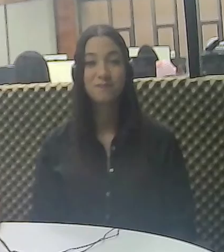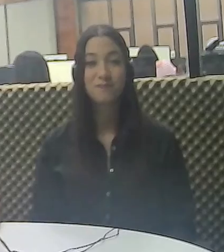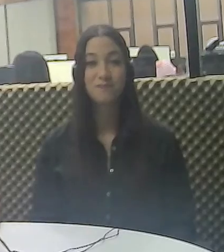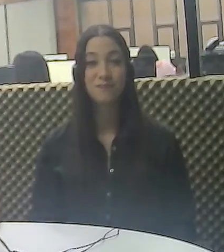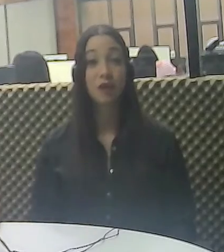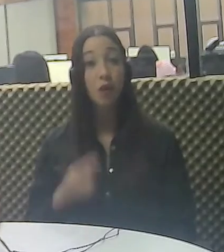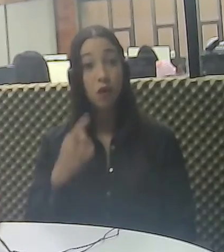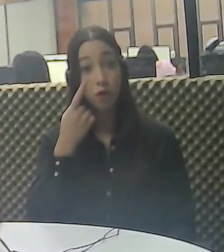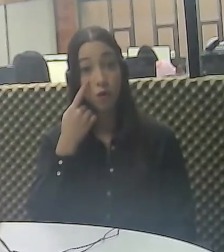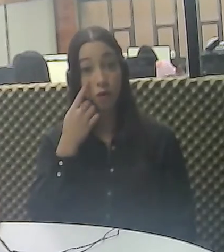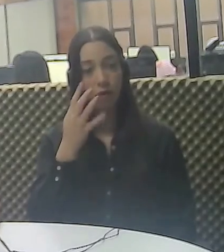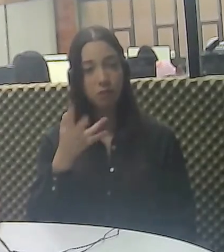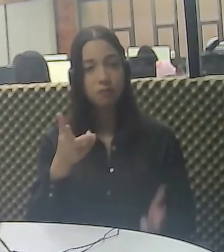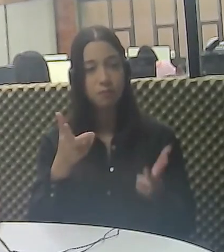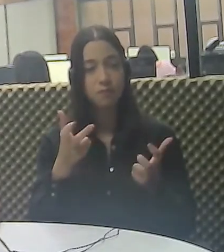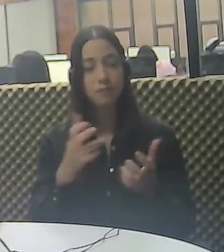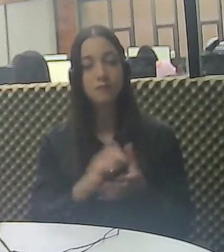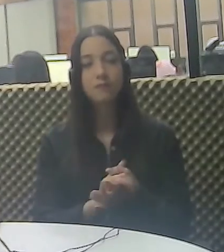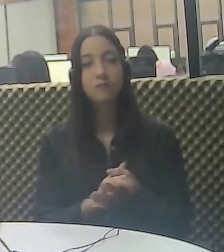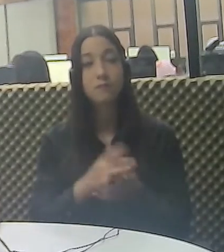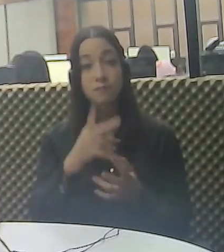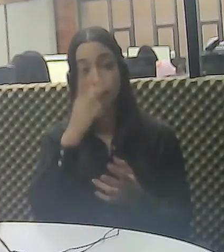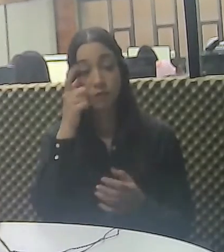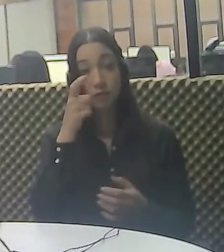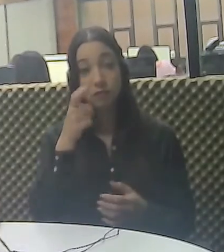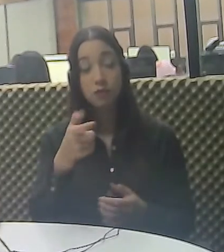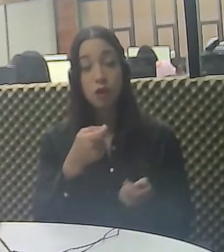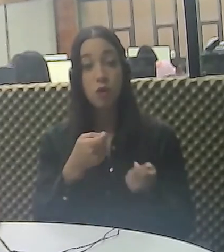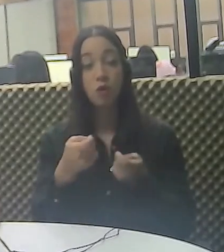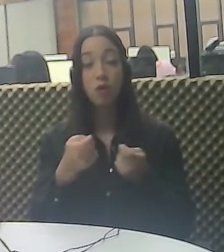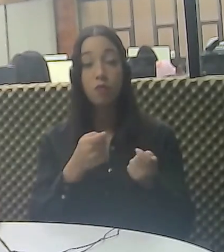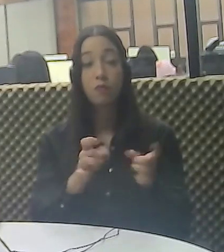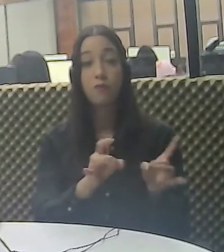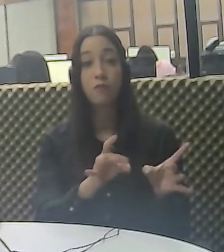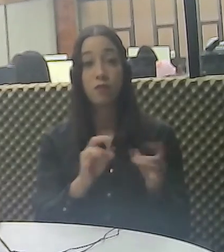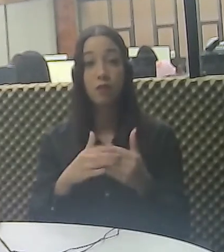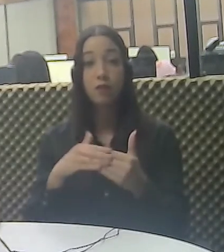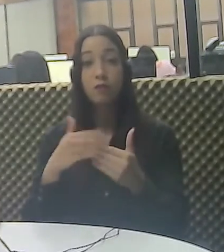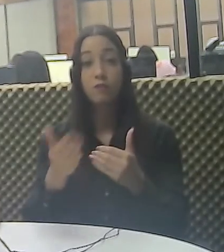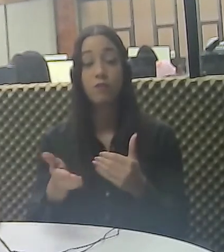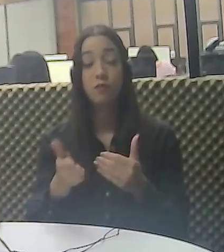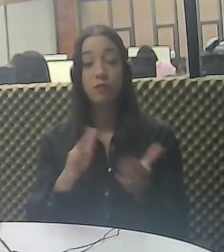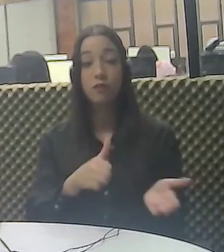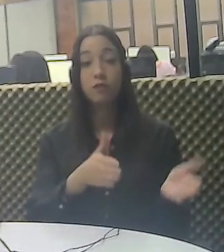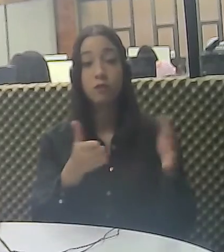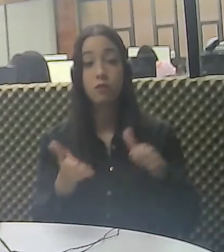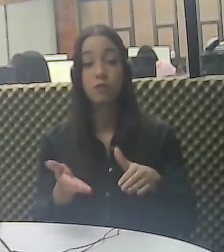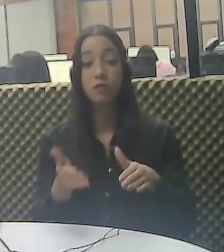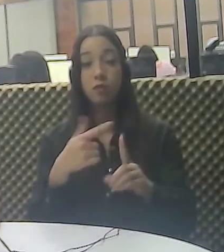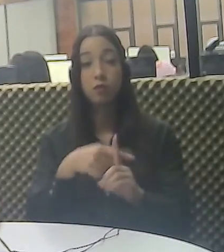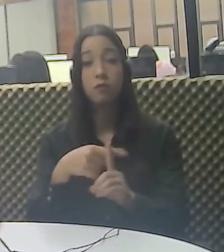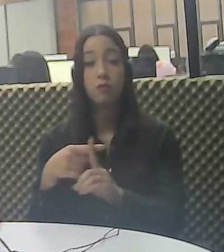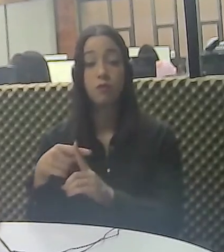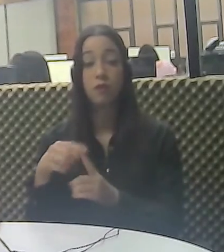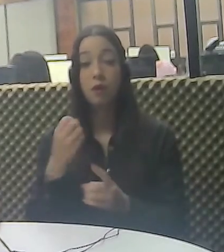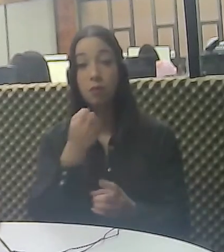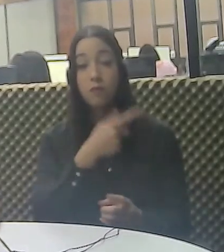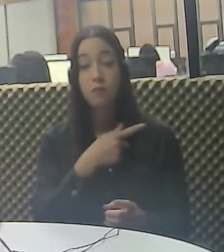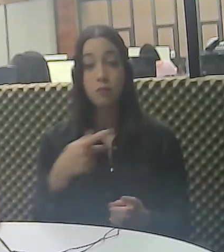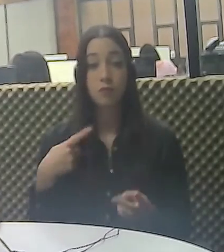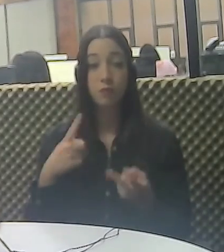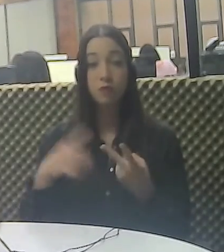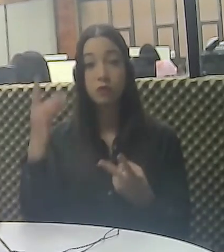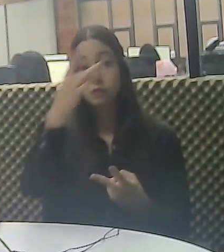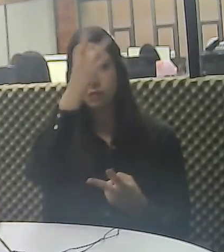e atenção os interessados em comercializar mercadorias nas áreas externas do cemitérios campo do Bom Pastor e